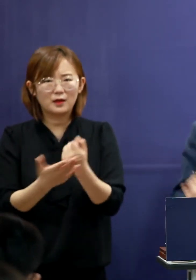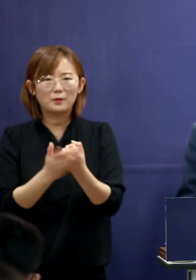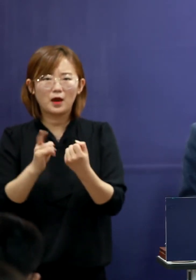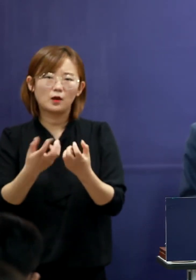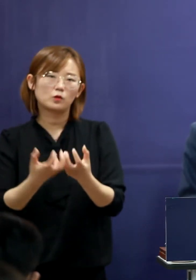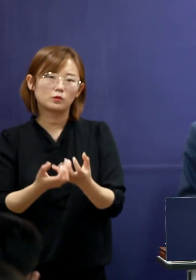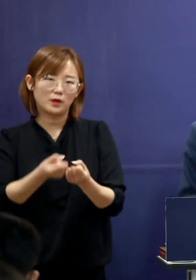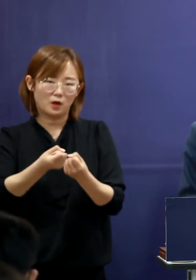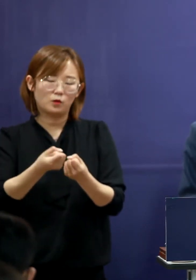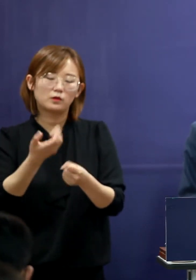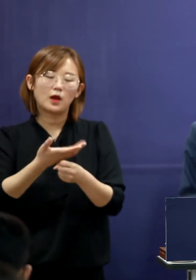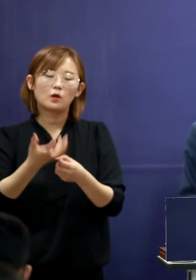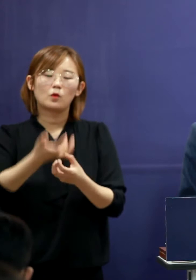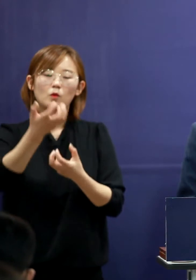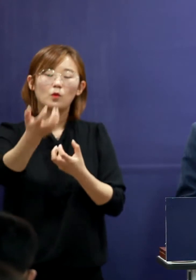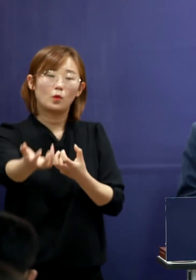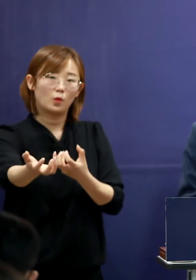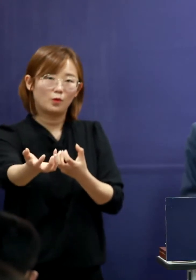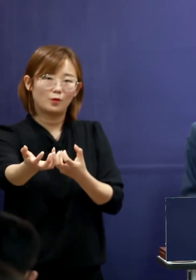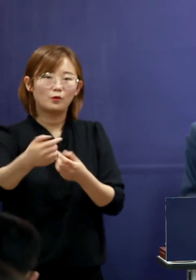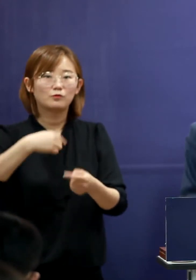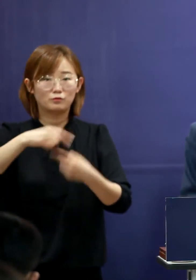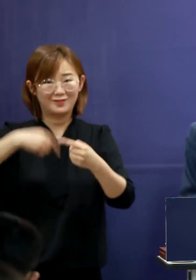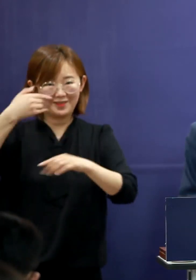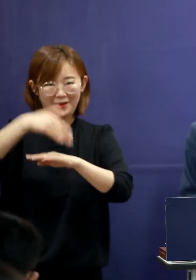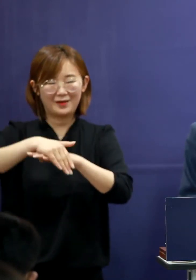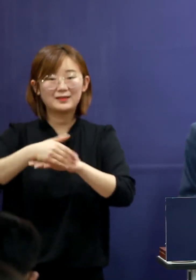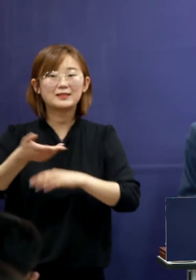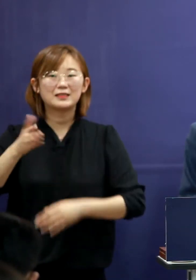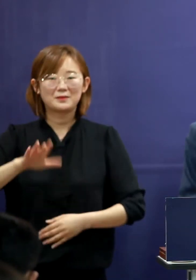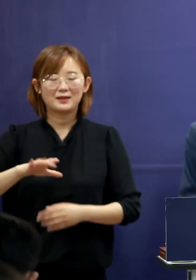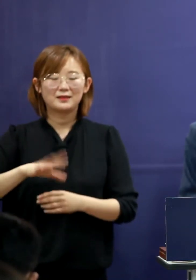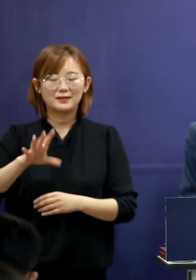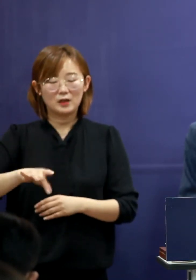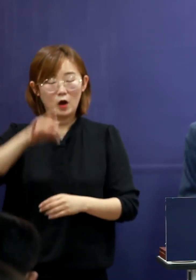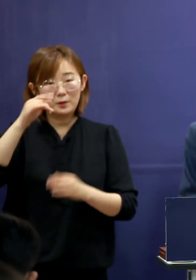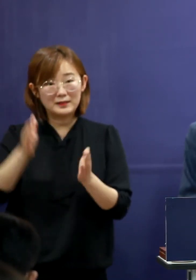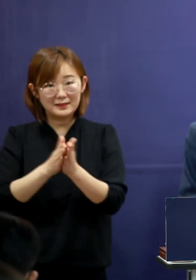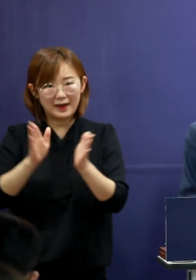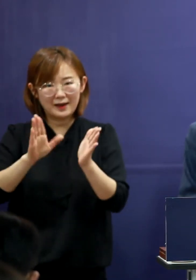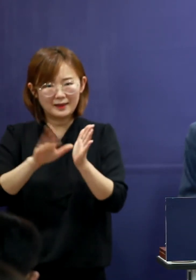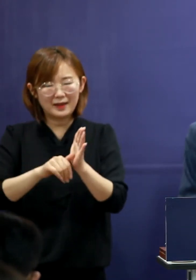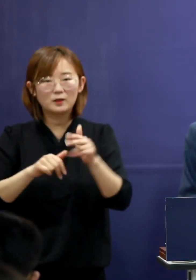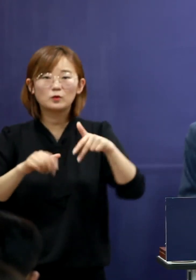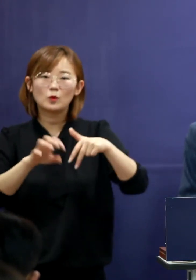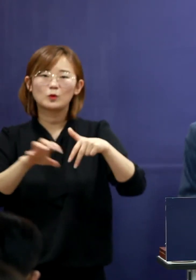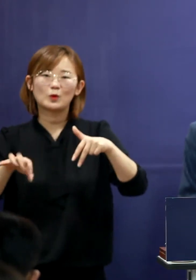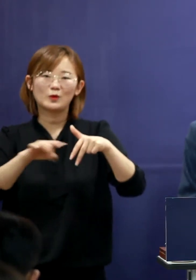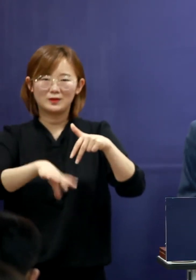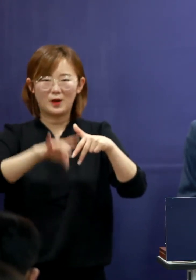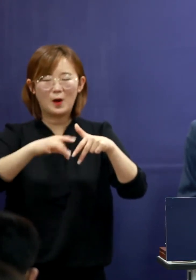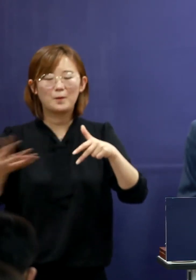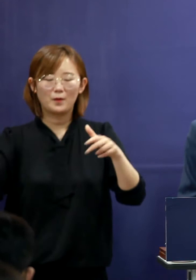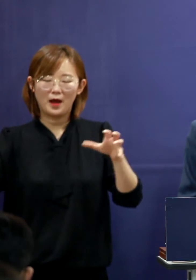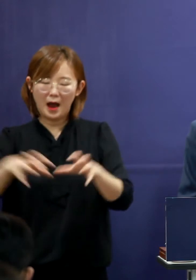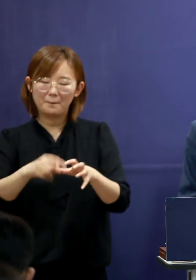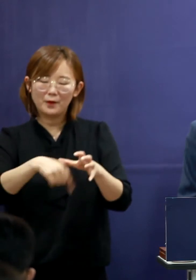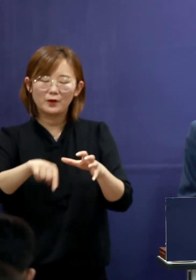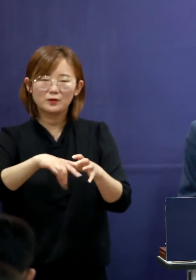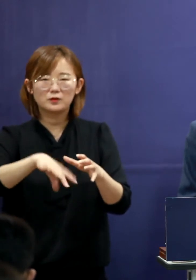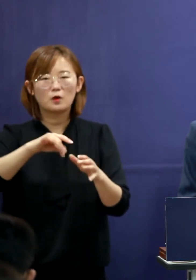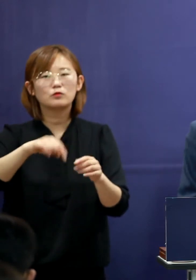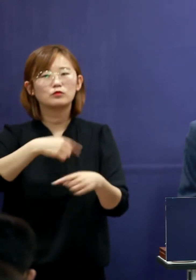궁극적으로는 종촌동 종합복지센터를 베이스로 이렇게 생각하고 있습니다.